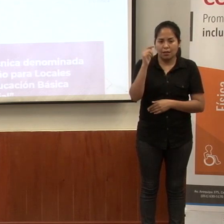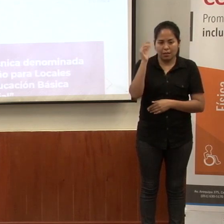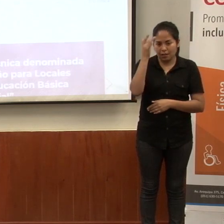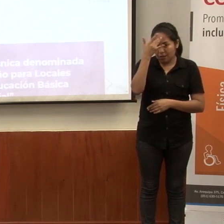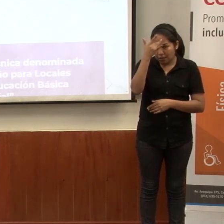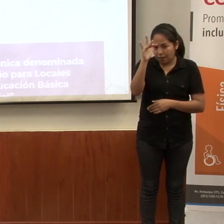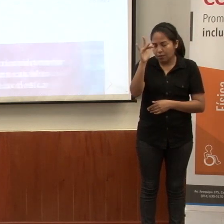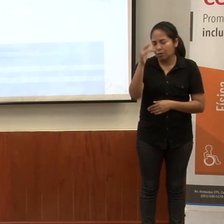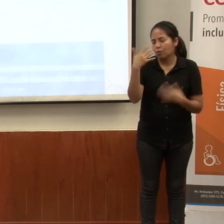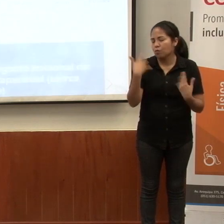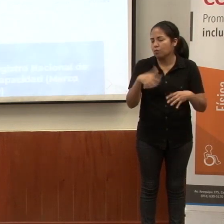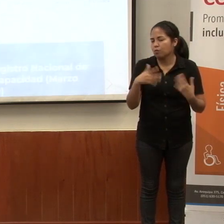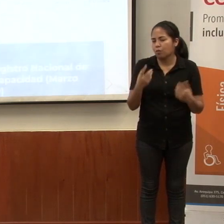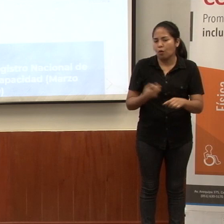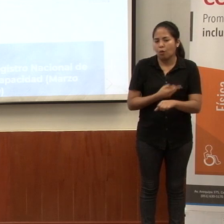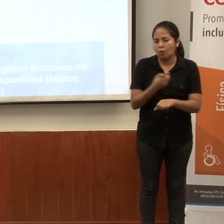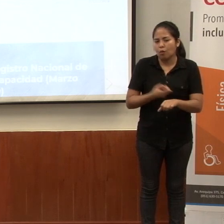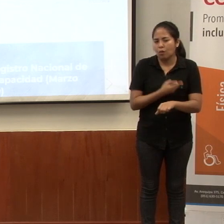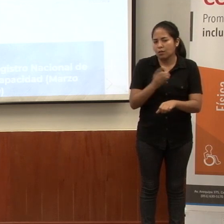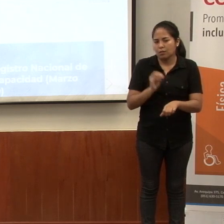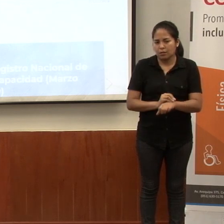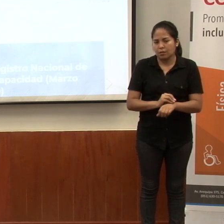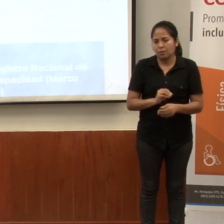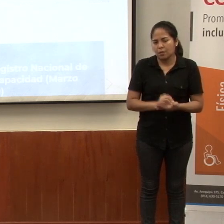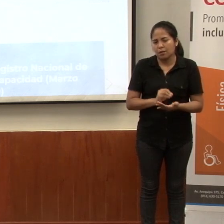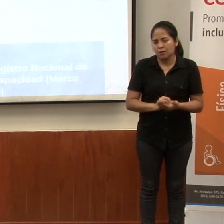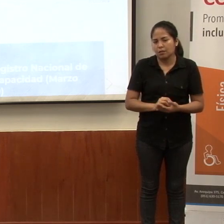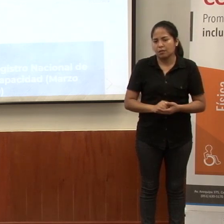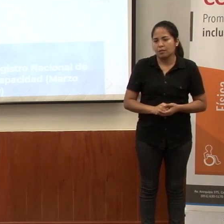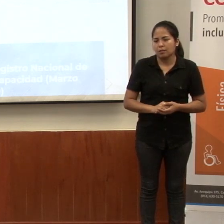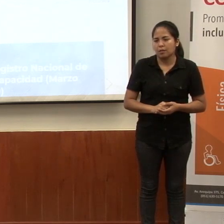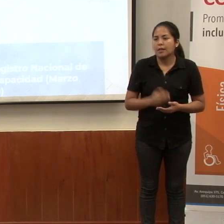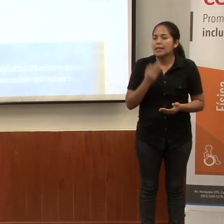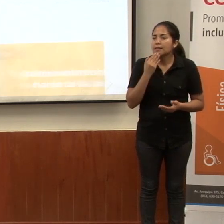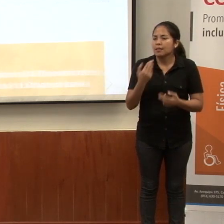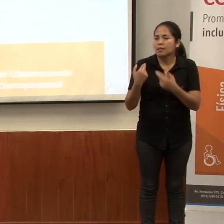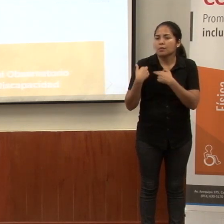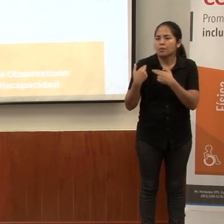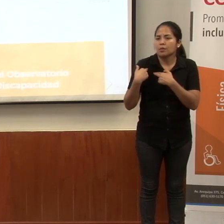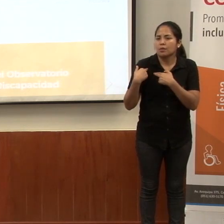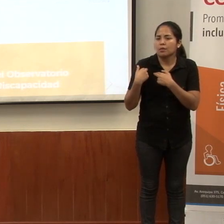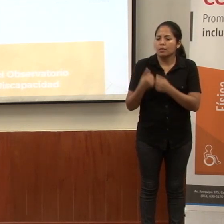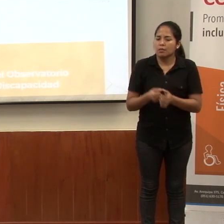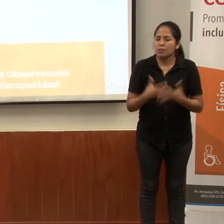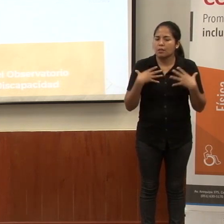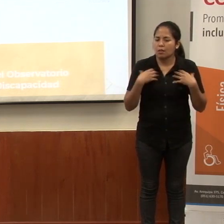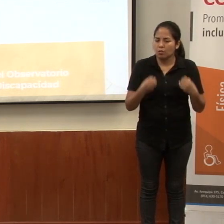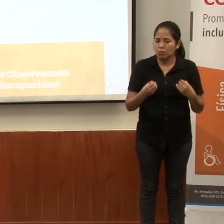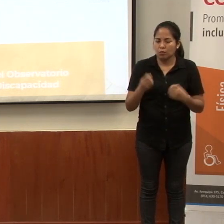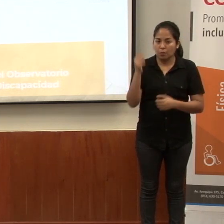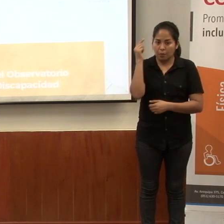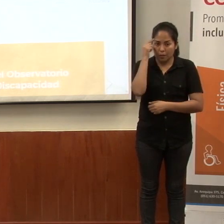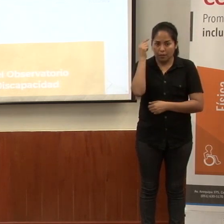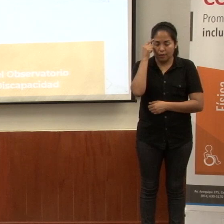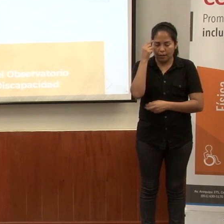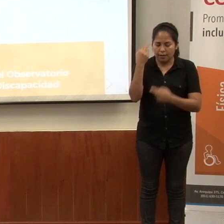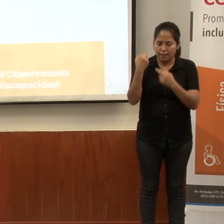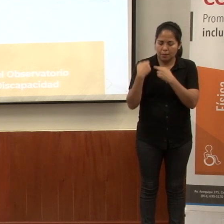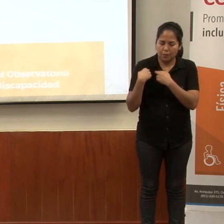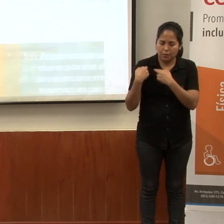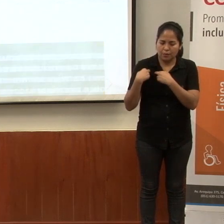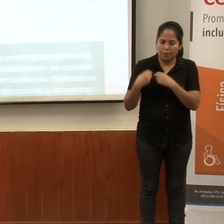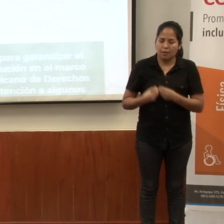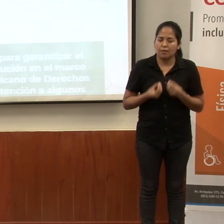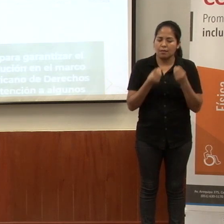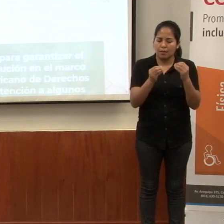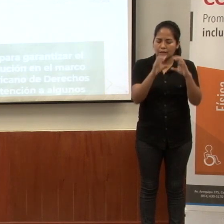una salida. Salud mental es la que está encargando de hacer este tipo de calificación intelectual. Y en este momento